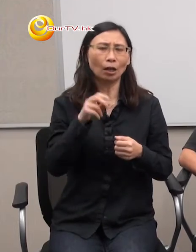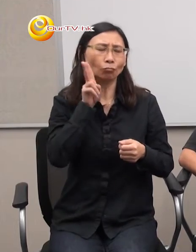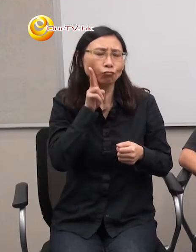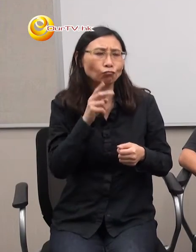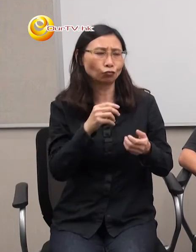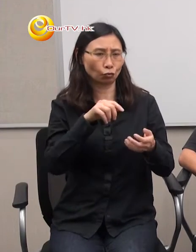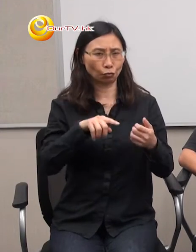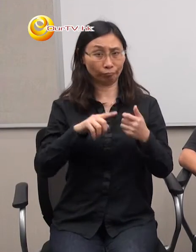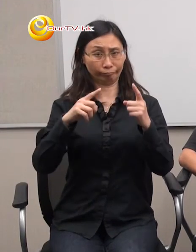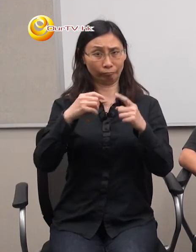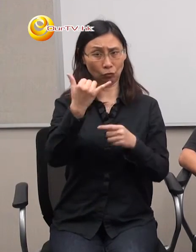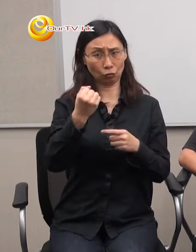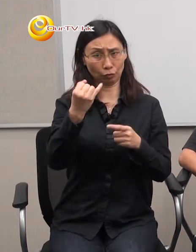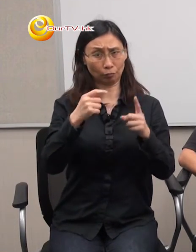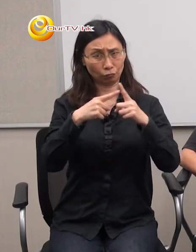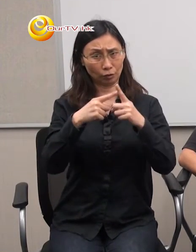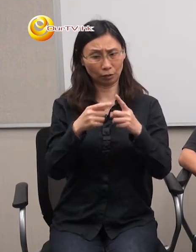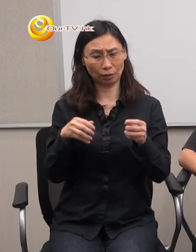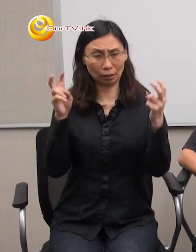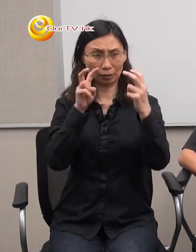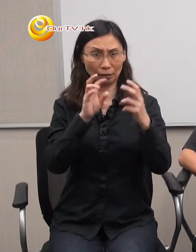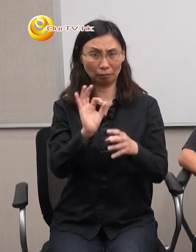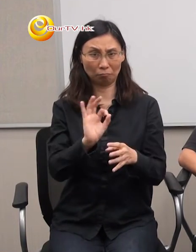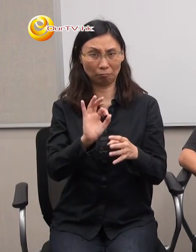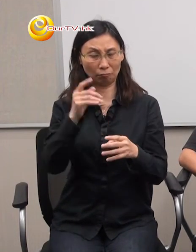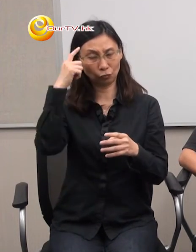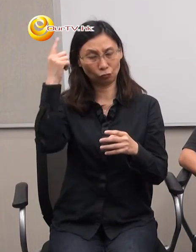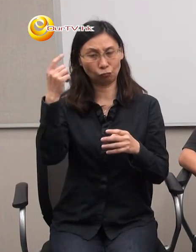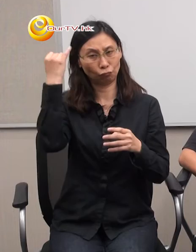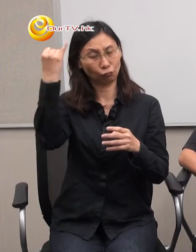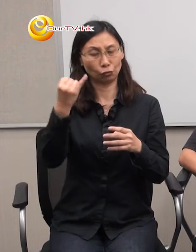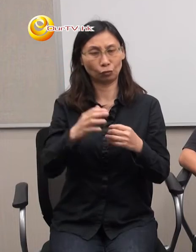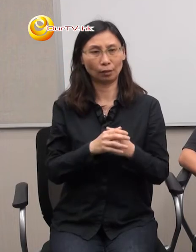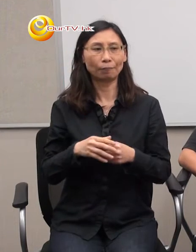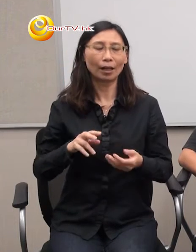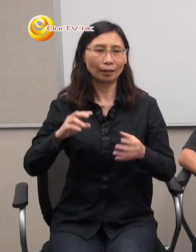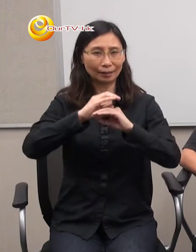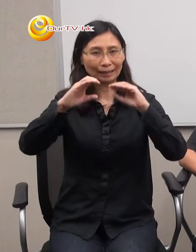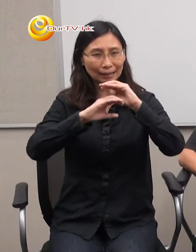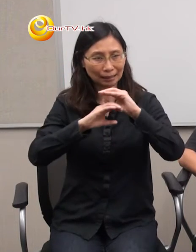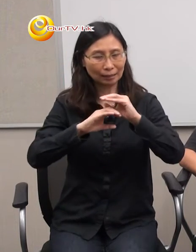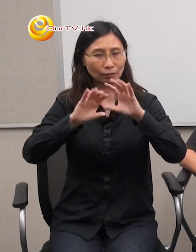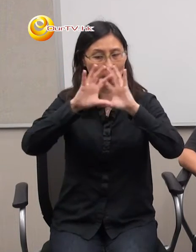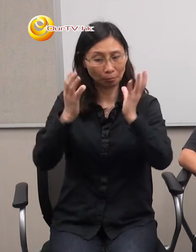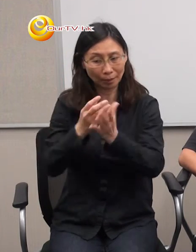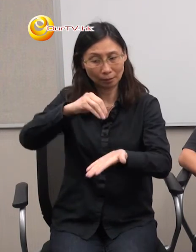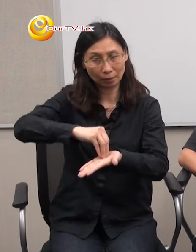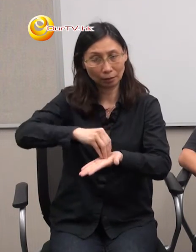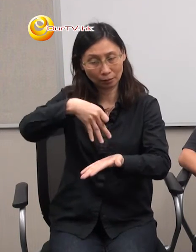江或者梁振英都好冇面啊嘛。 咁另外一個問題，咁建制派實田嘅，嗱仲有一個咧，就佢